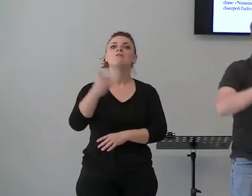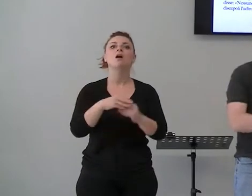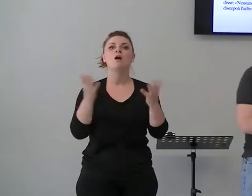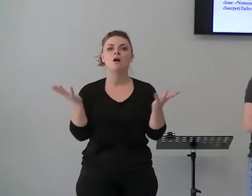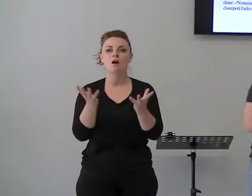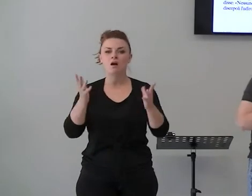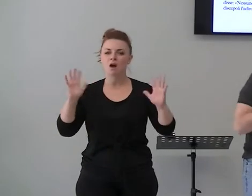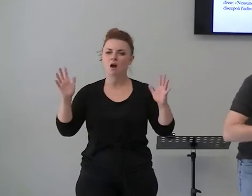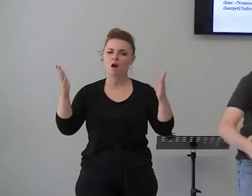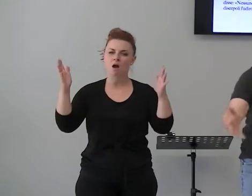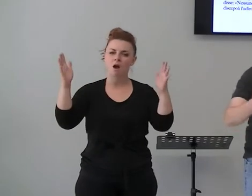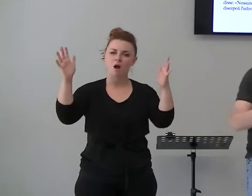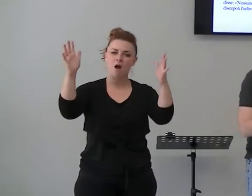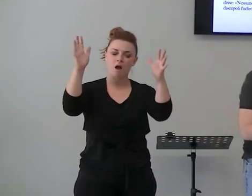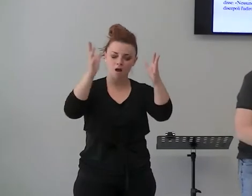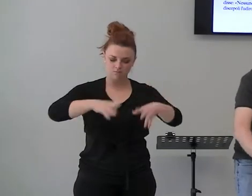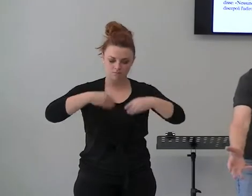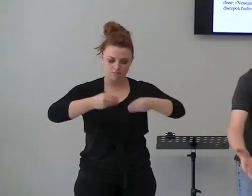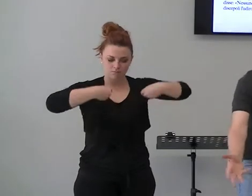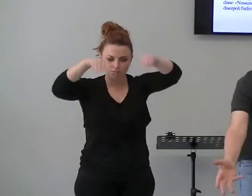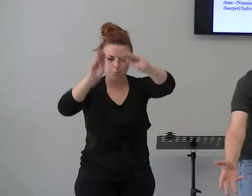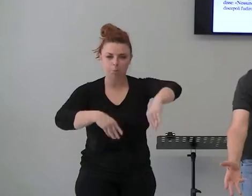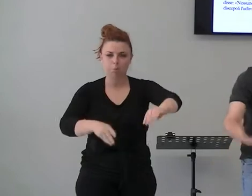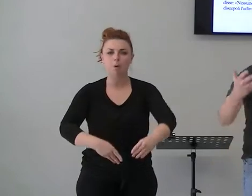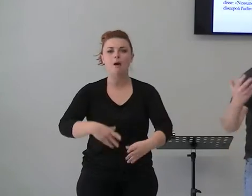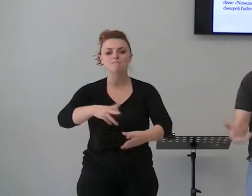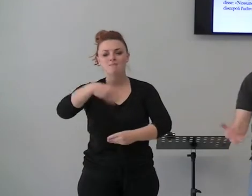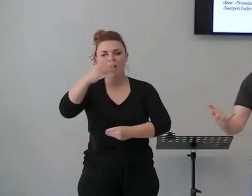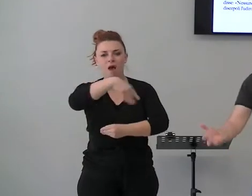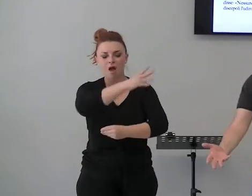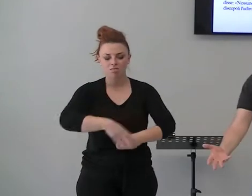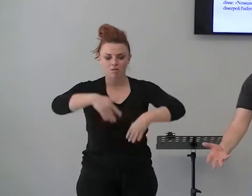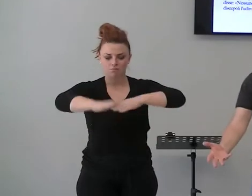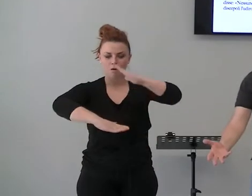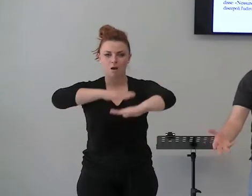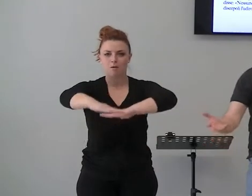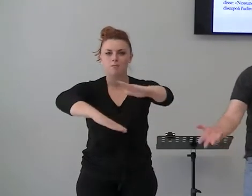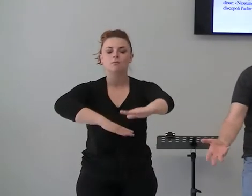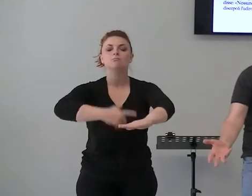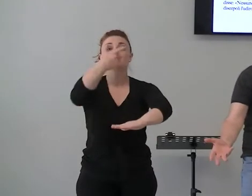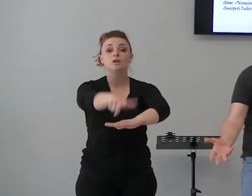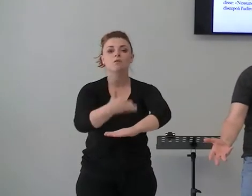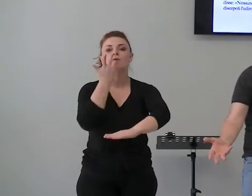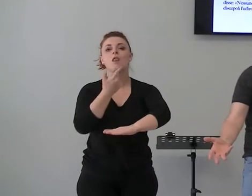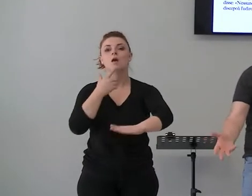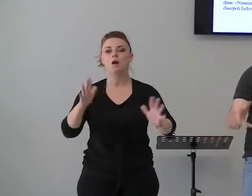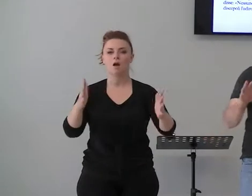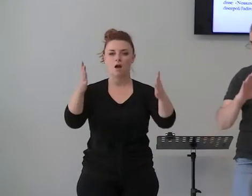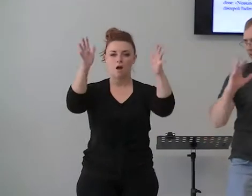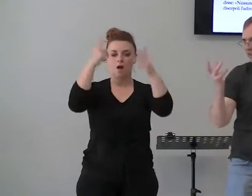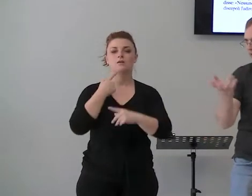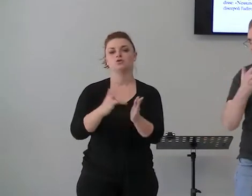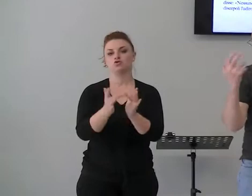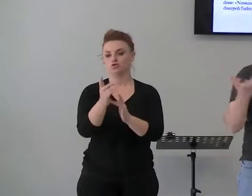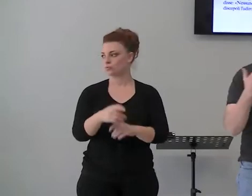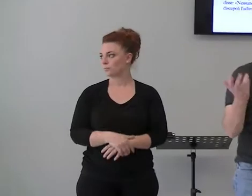Osanna. Buttano i vestiti e anche le piante per terra per adorare questo Gesù. E questi sono